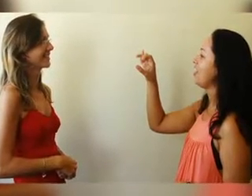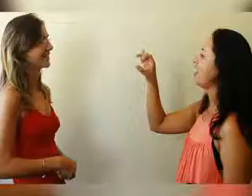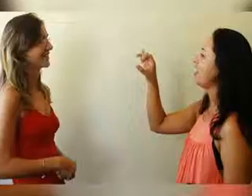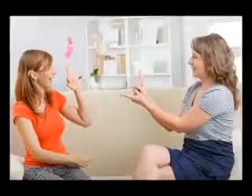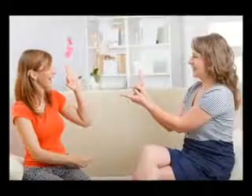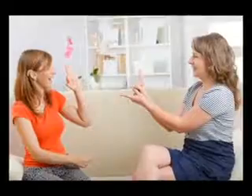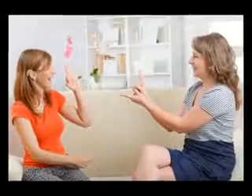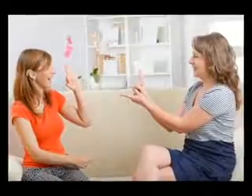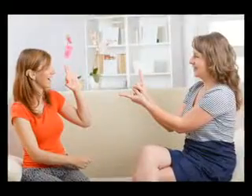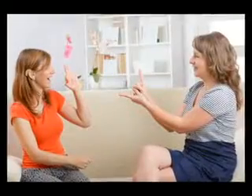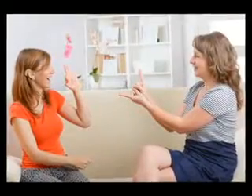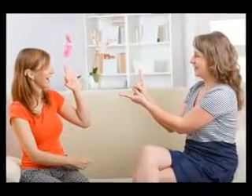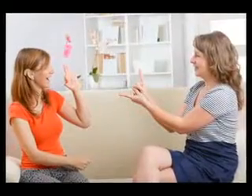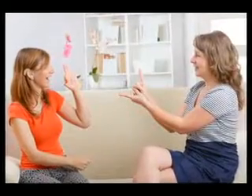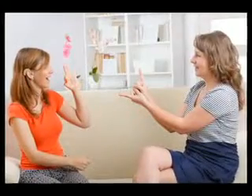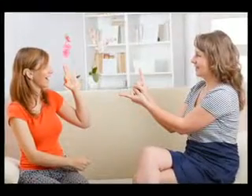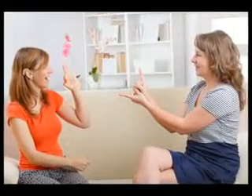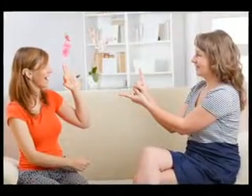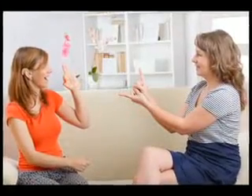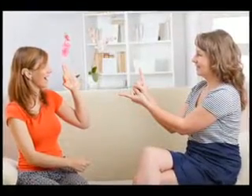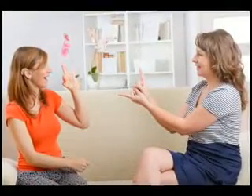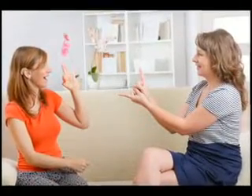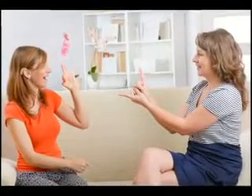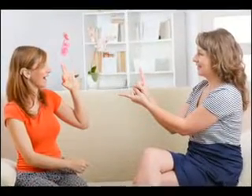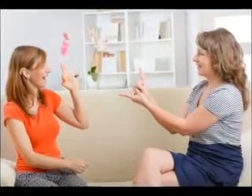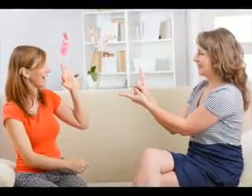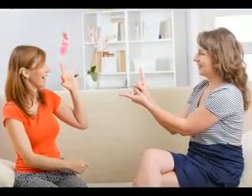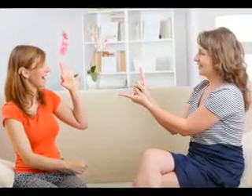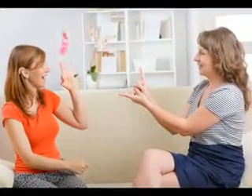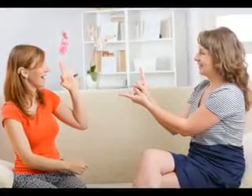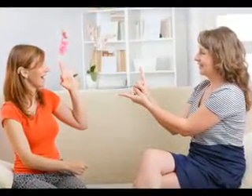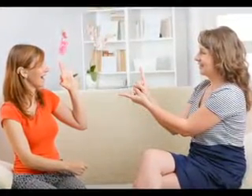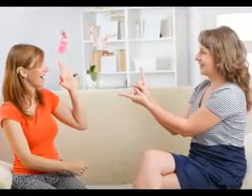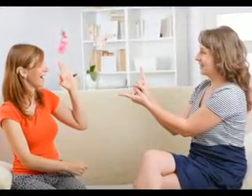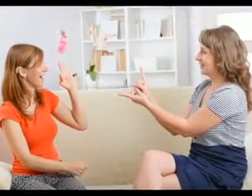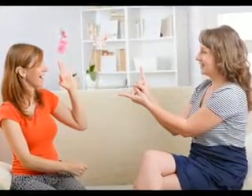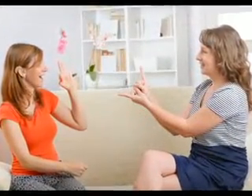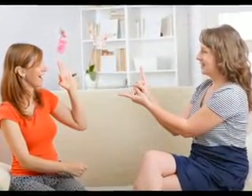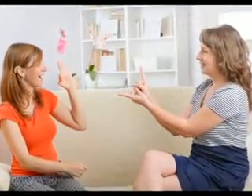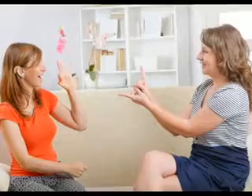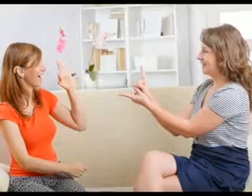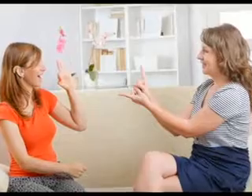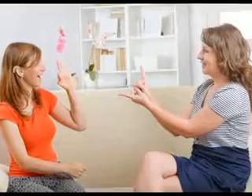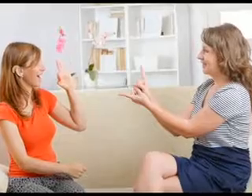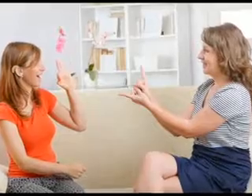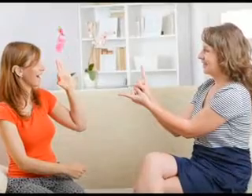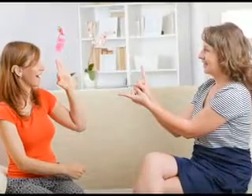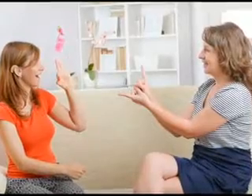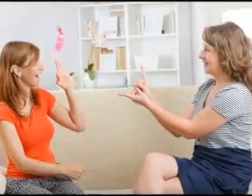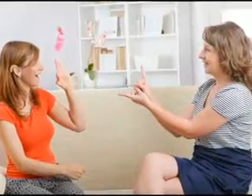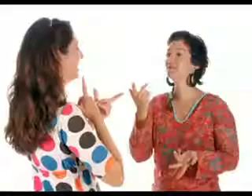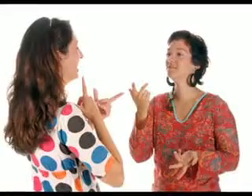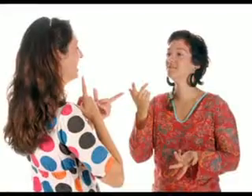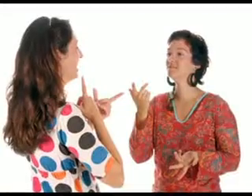sim uma língua à parte, como comprova o fato de que em Portugal usava-se uma língua de sinais diferente, a